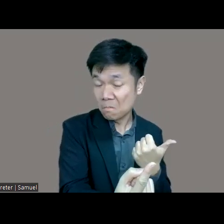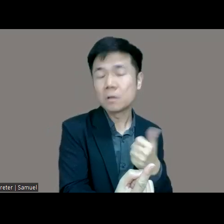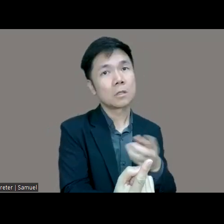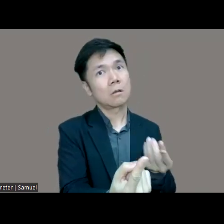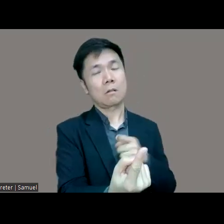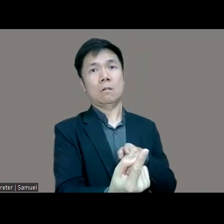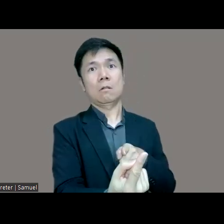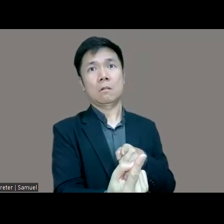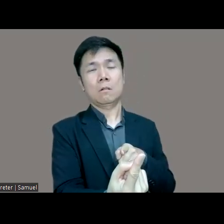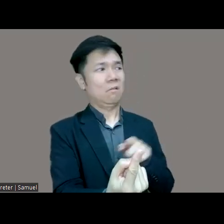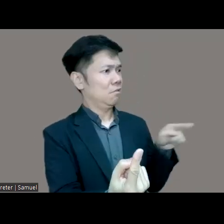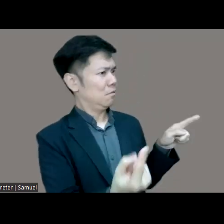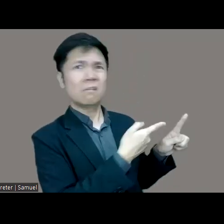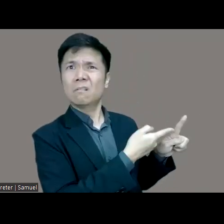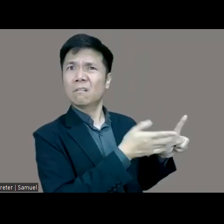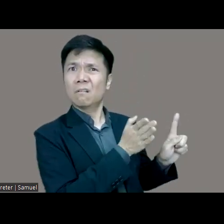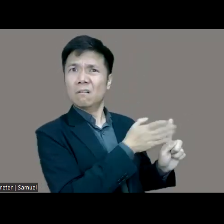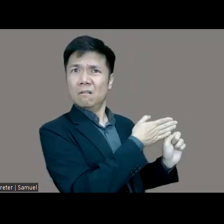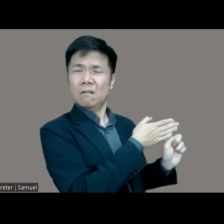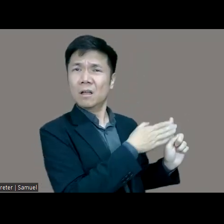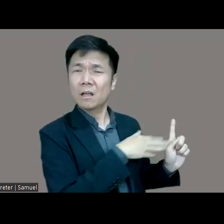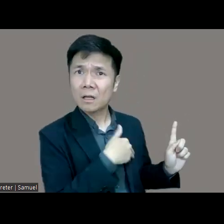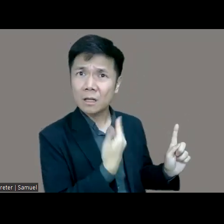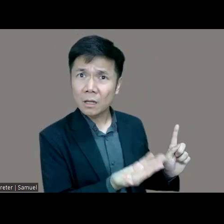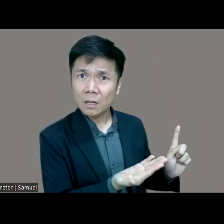fait, parler contre les